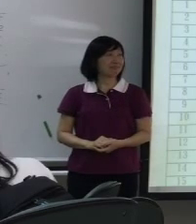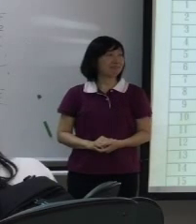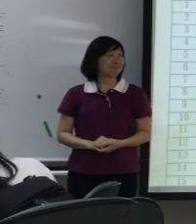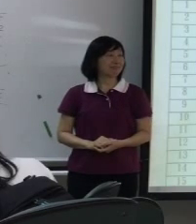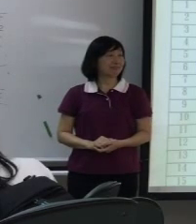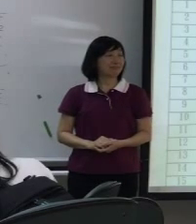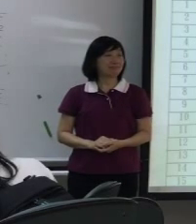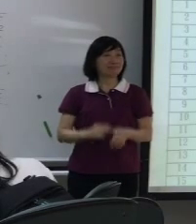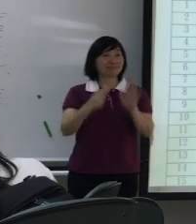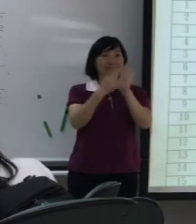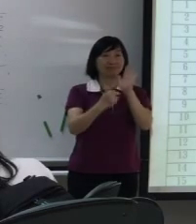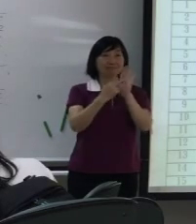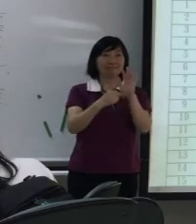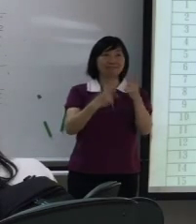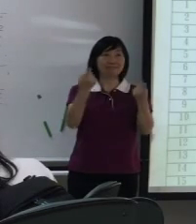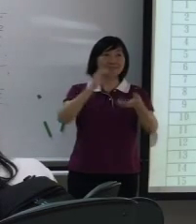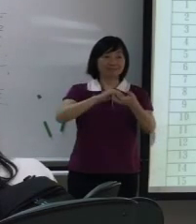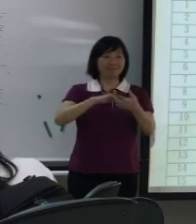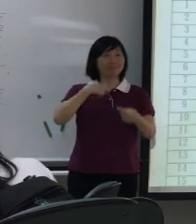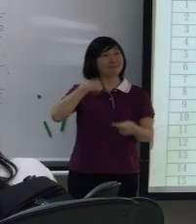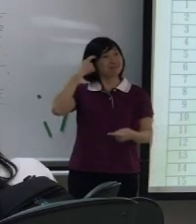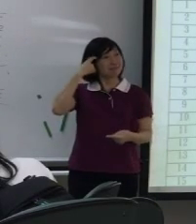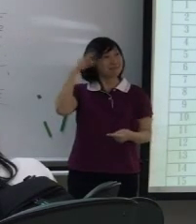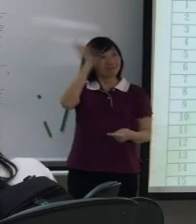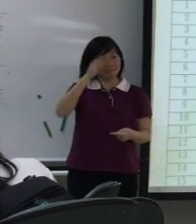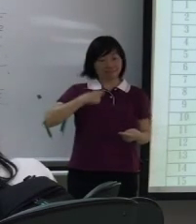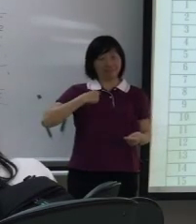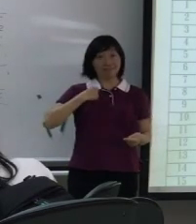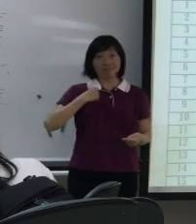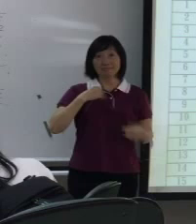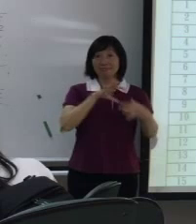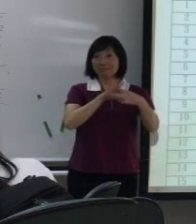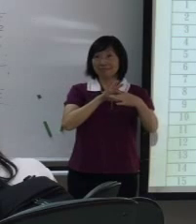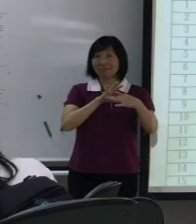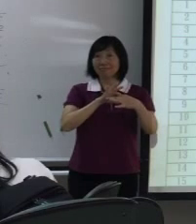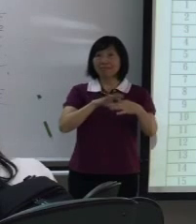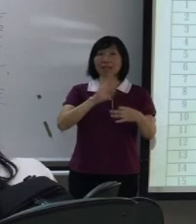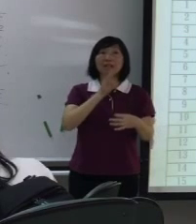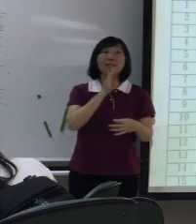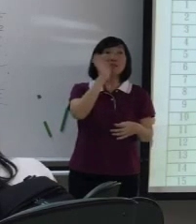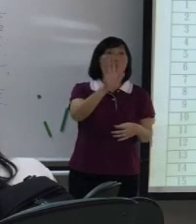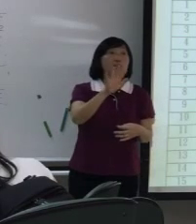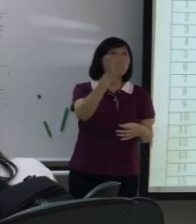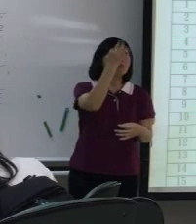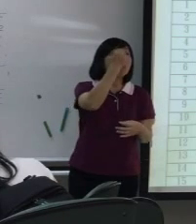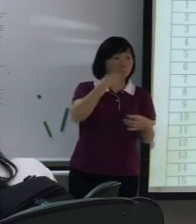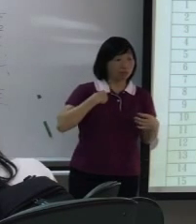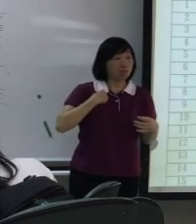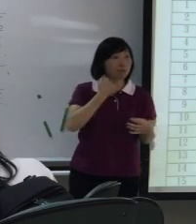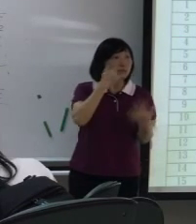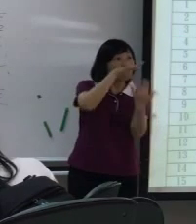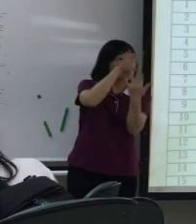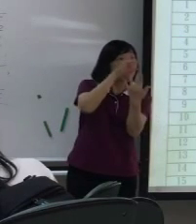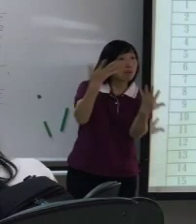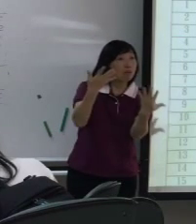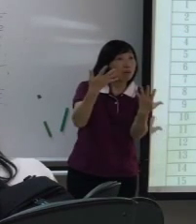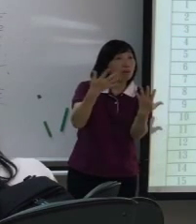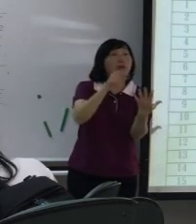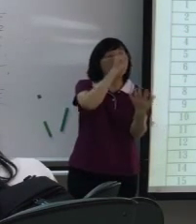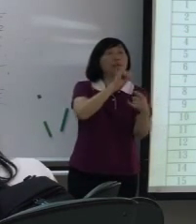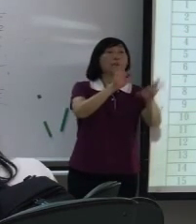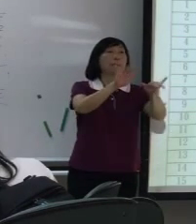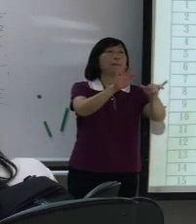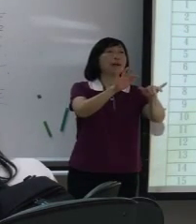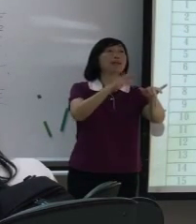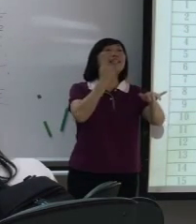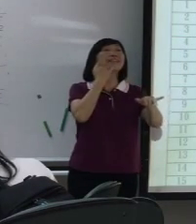啊，你想要找衣服啊，有多少种衣服可以让你挑选啊？那我就打一个